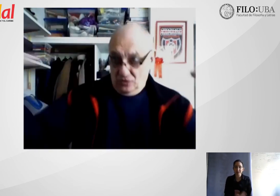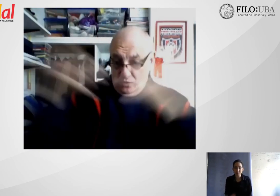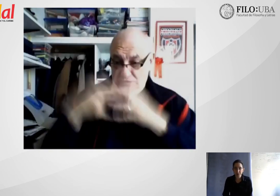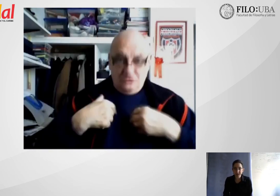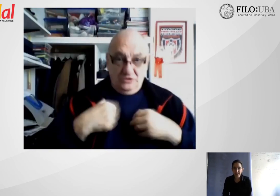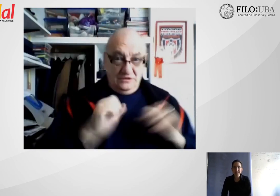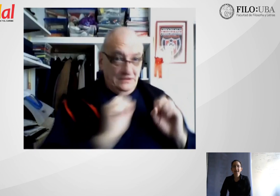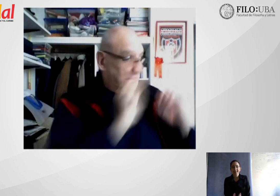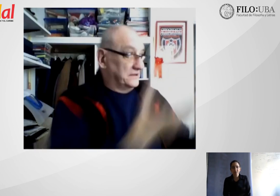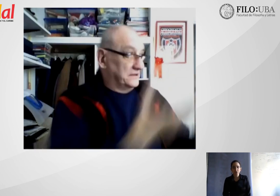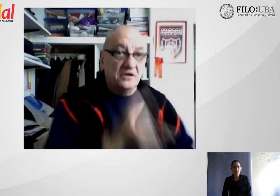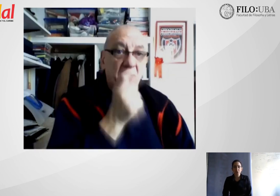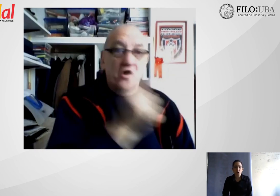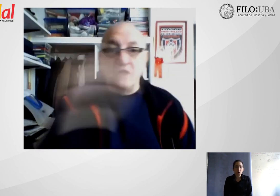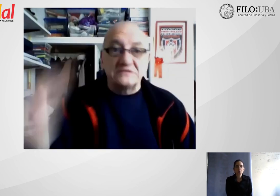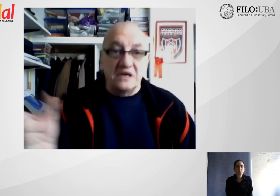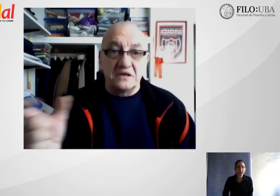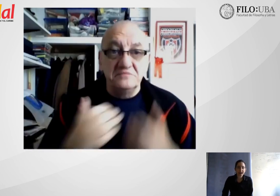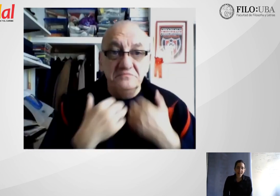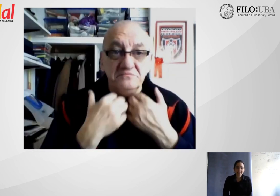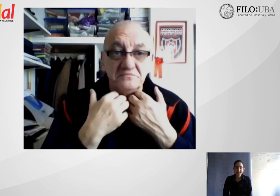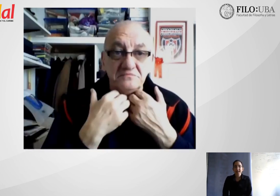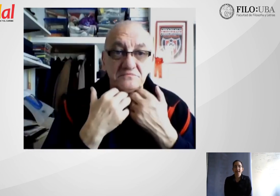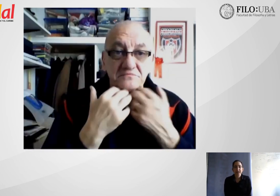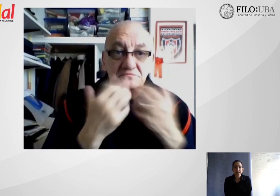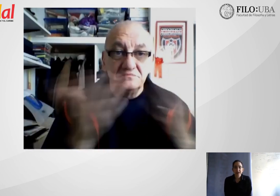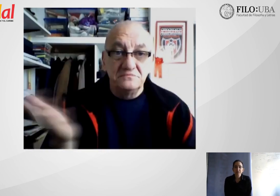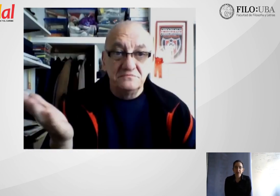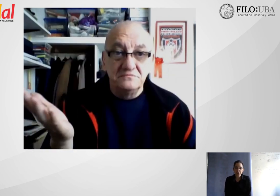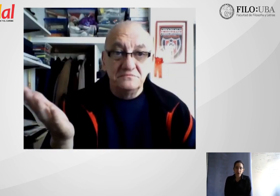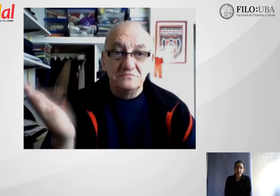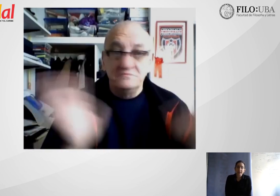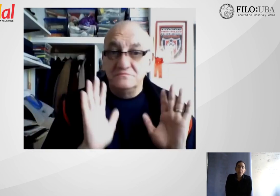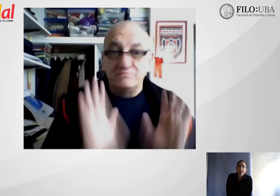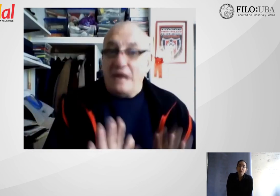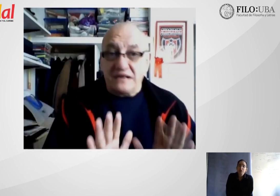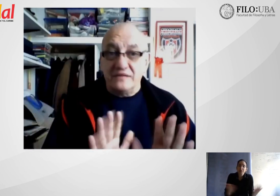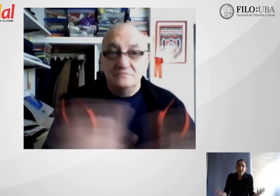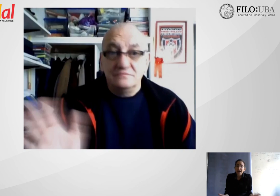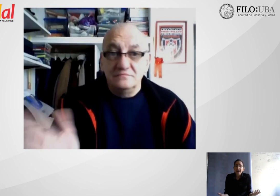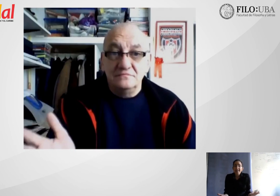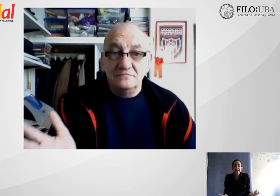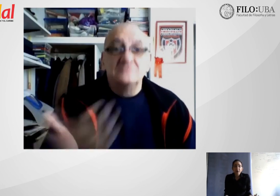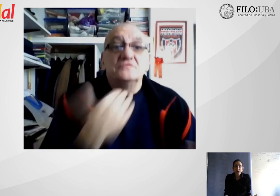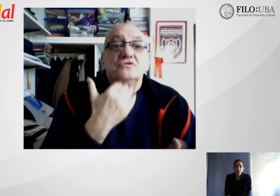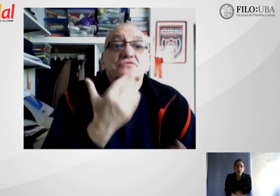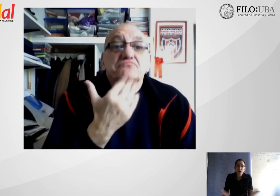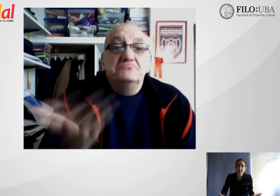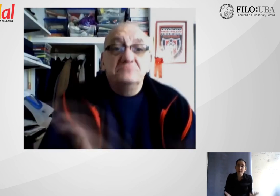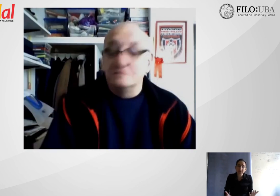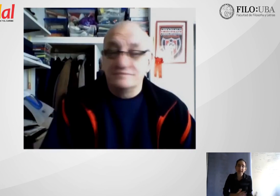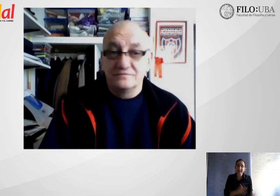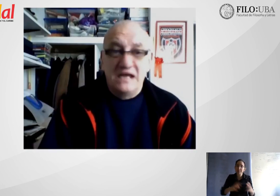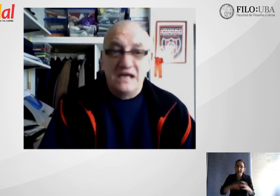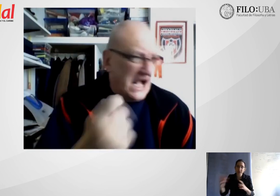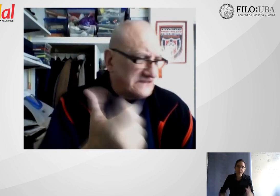de distintas provincias, están todos como nucleadas en la Confederación. Entendemos que ellos, al día de hoy, no